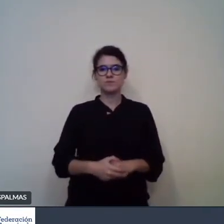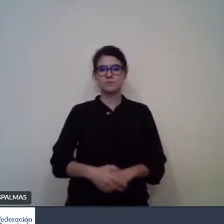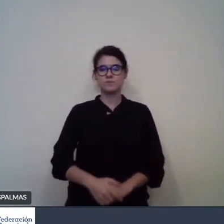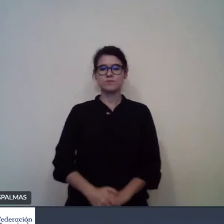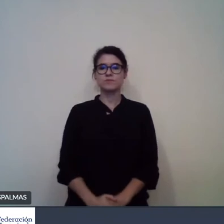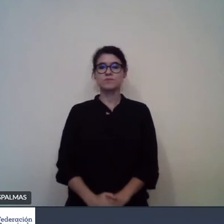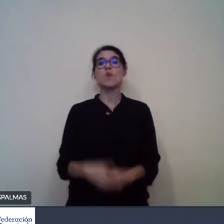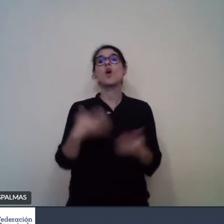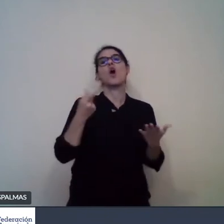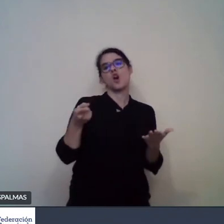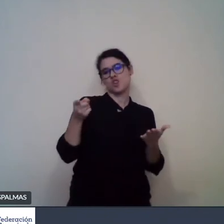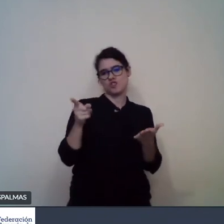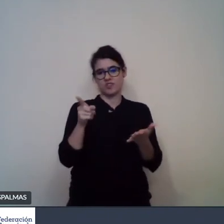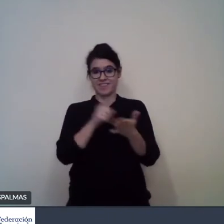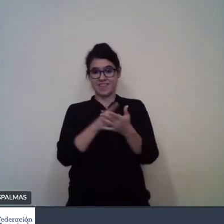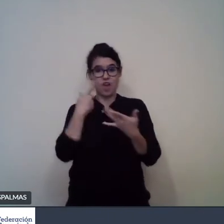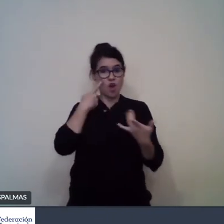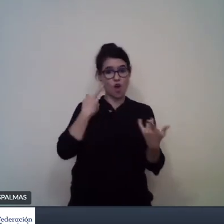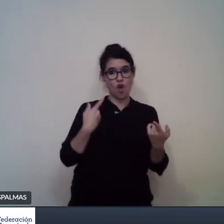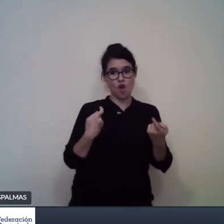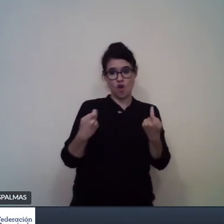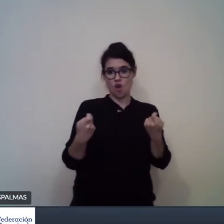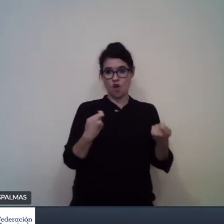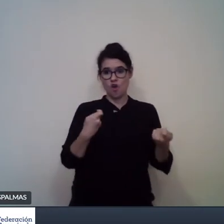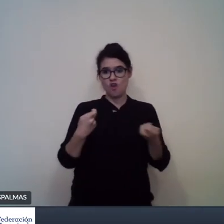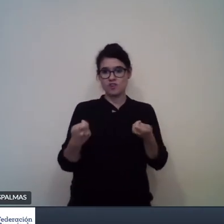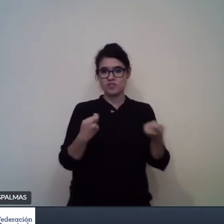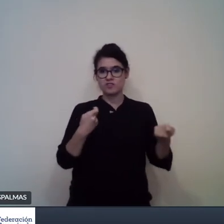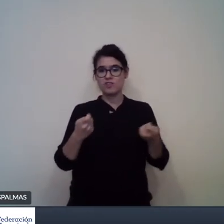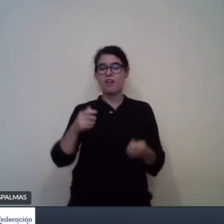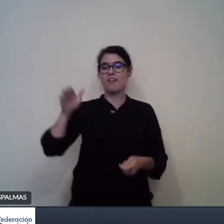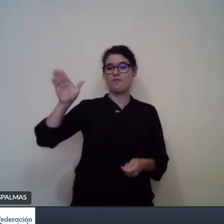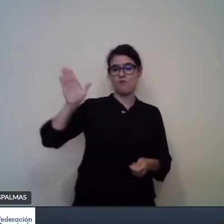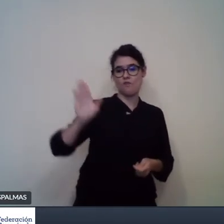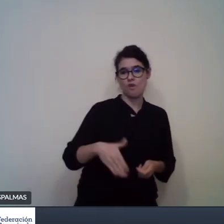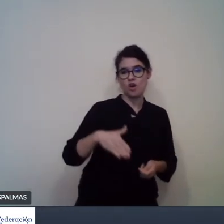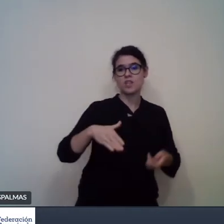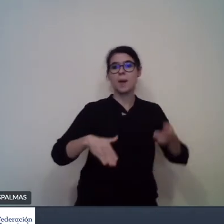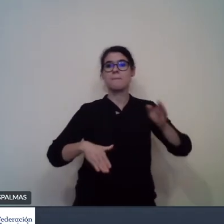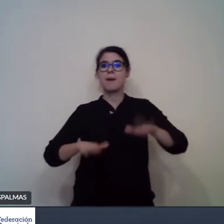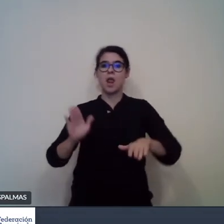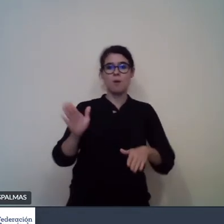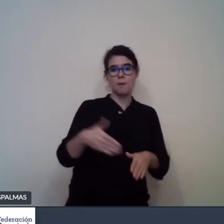De nuevo, triple drag, bote para mano a mano y